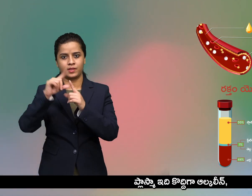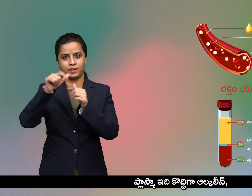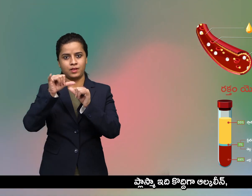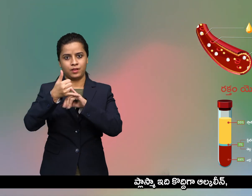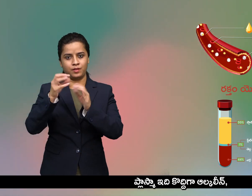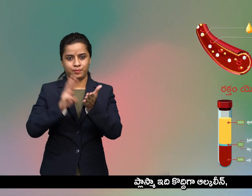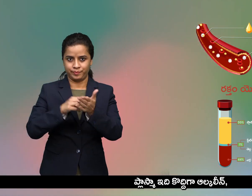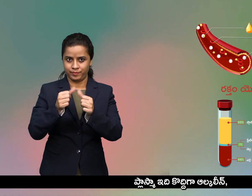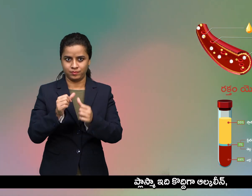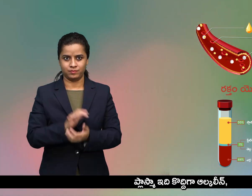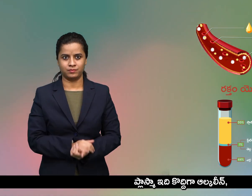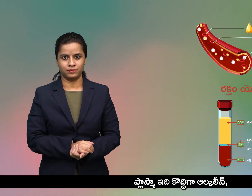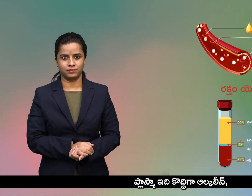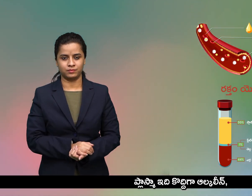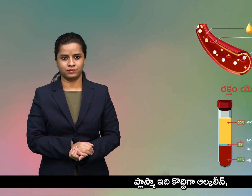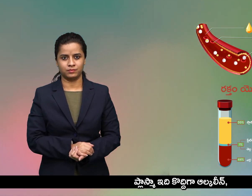ప్లాస్మా. ఇది కొద్దిగా ఆల్కలీన్.